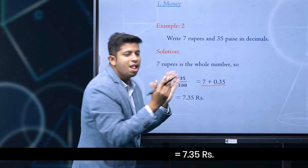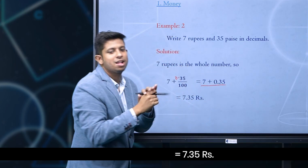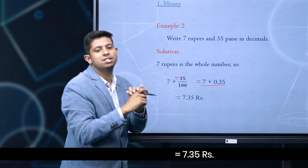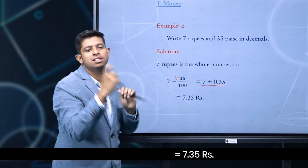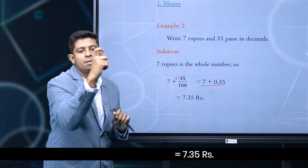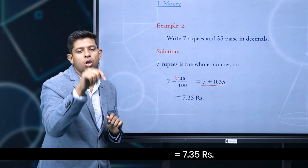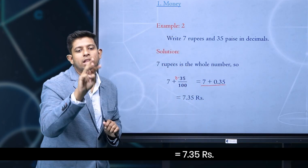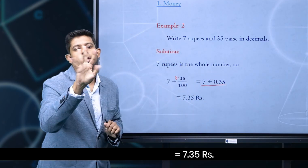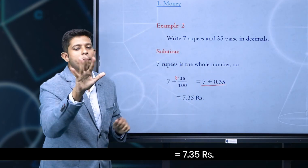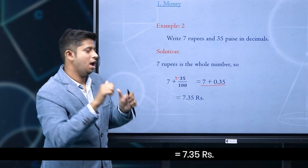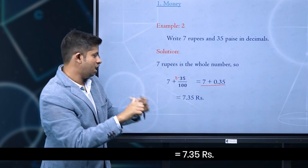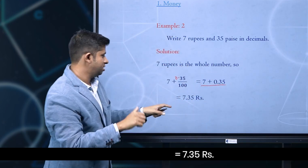बरोबर ₹7.35.